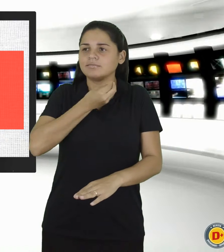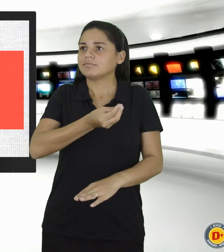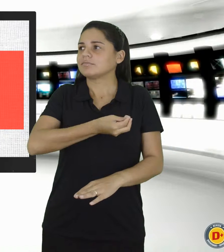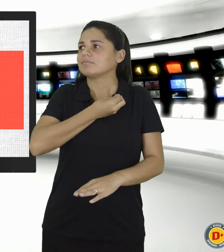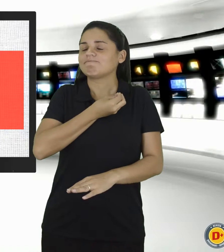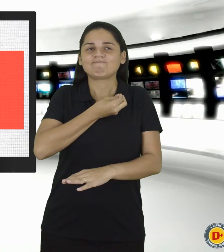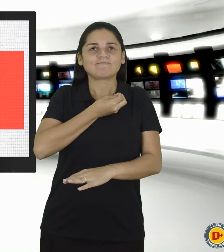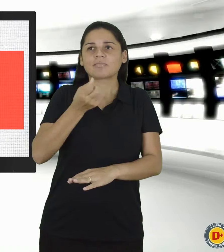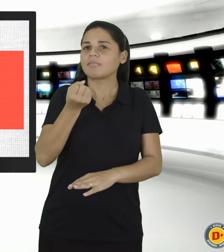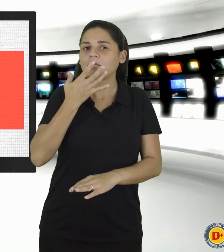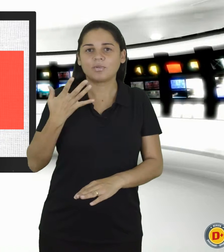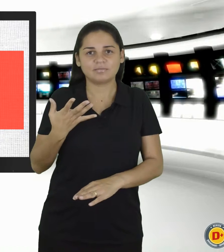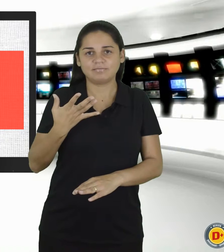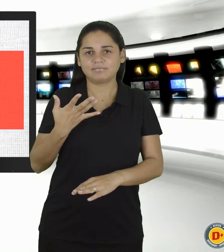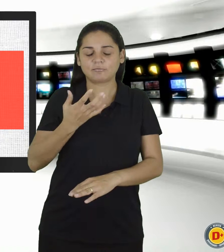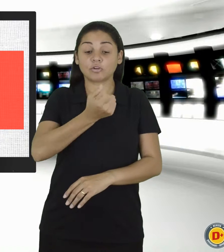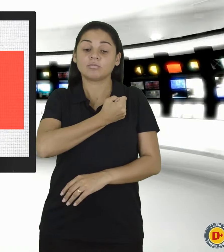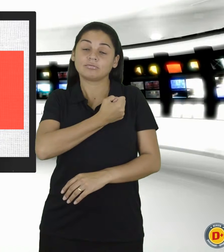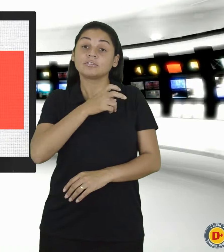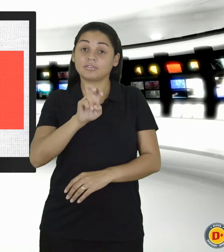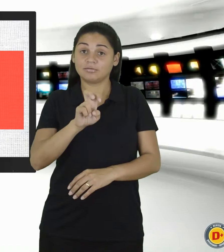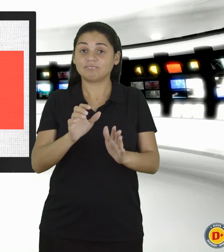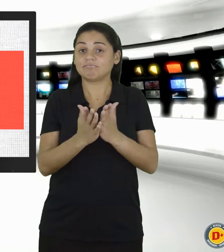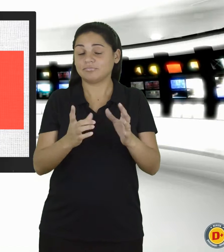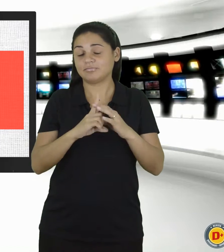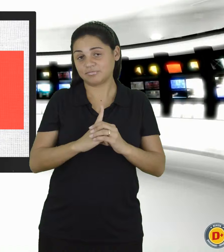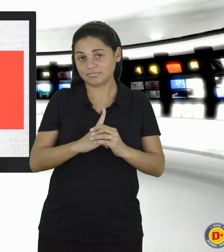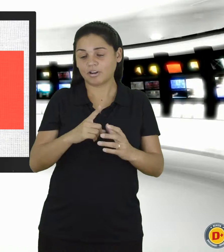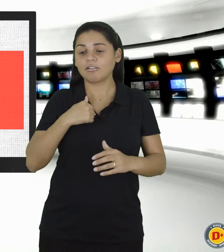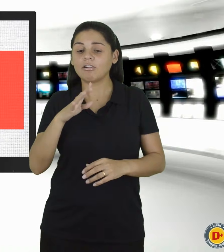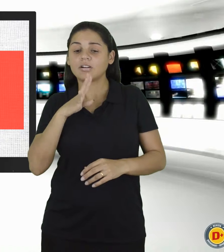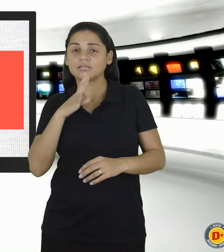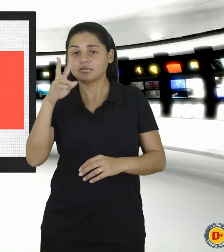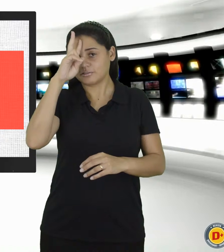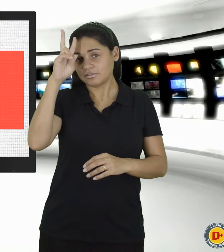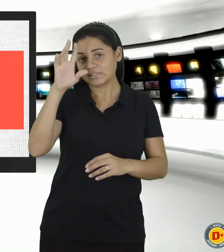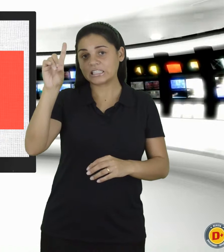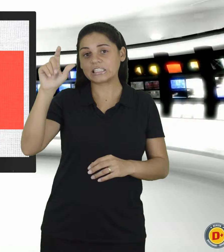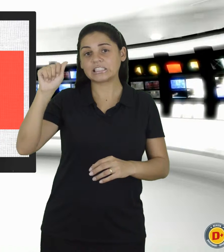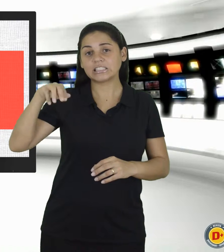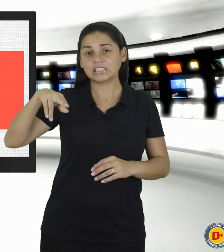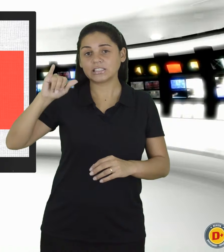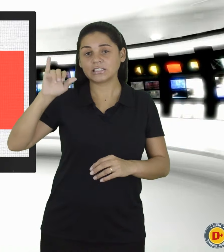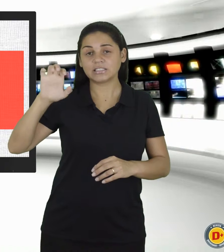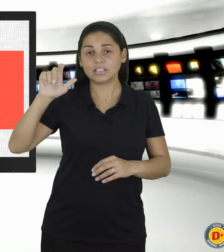da talidomia, há muita gente nessa situação na mesma faixa etária. Teve malformação congênita nos membros